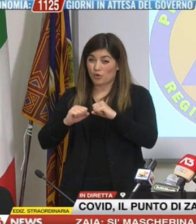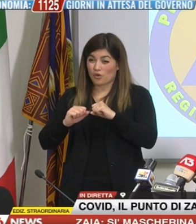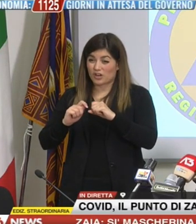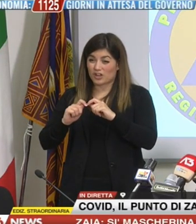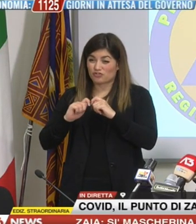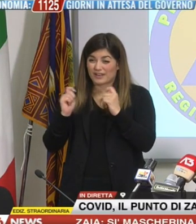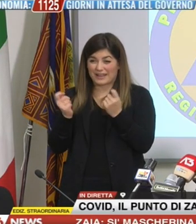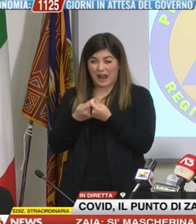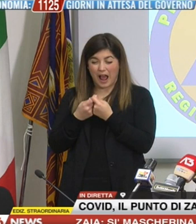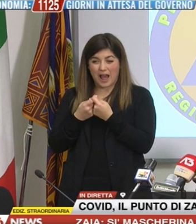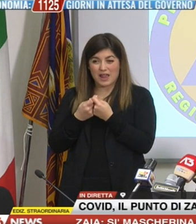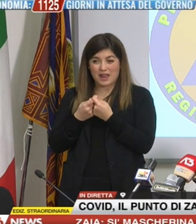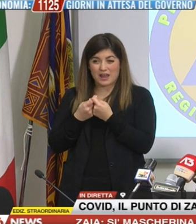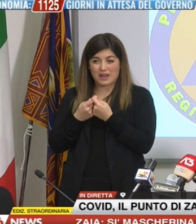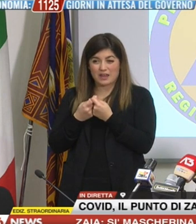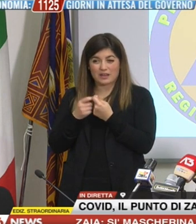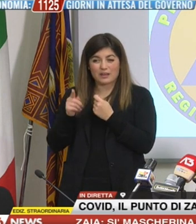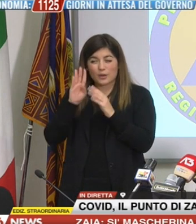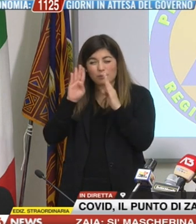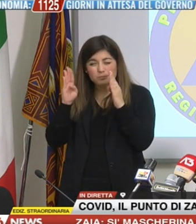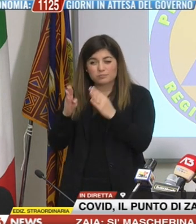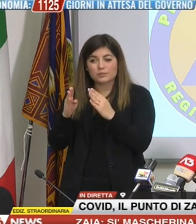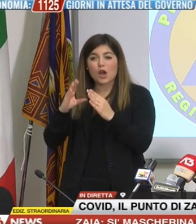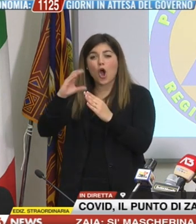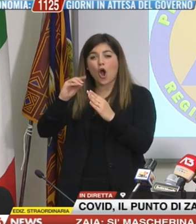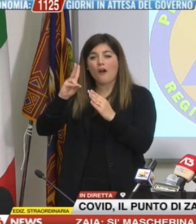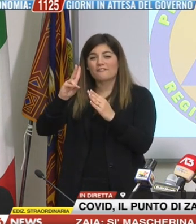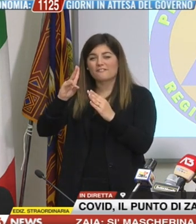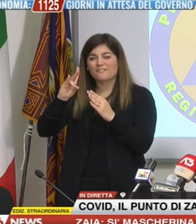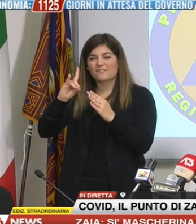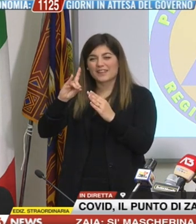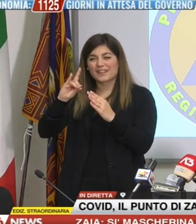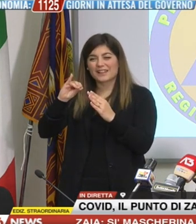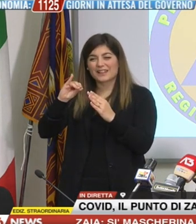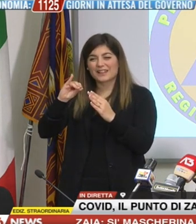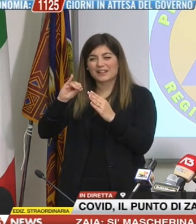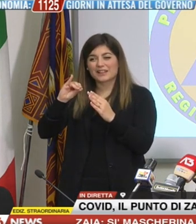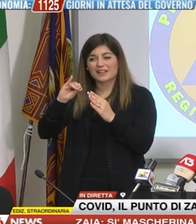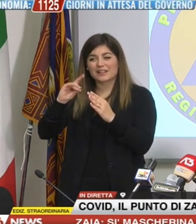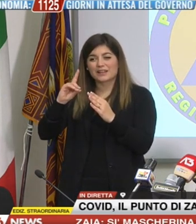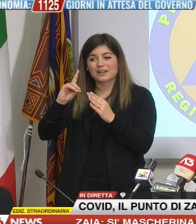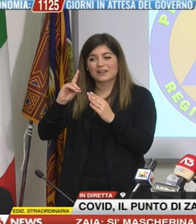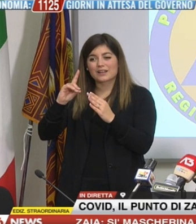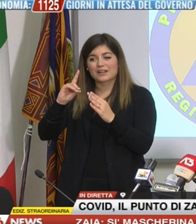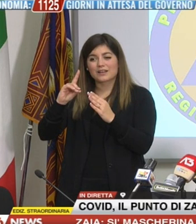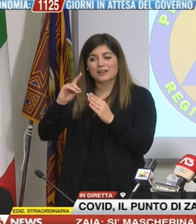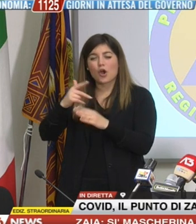La precisazione è questa sostanzialmente. Lui ha spiegato che il Covid Hotel di Mestre avrebbe una funzione